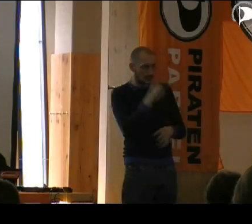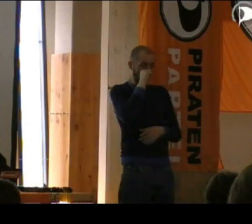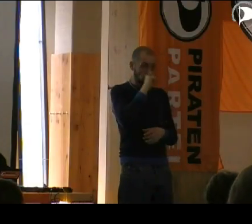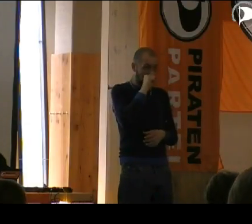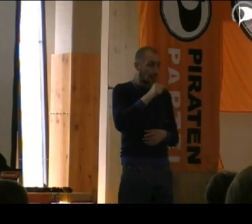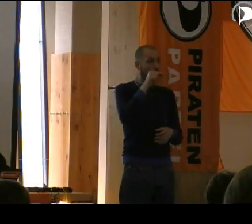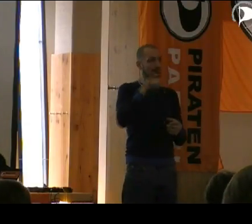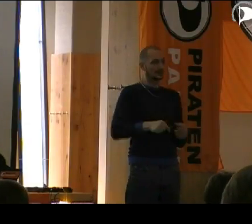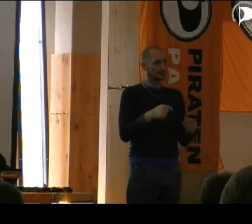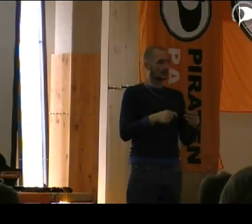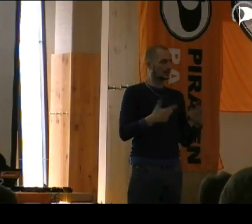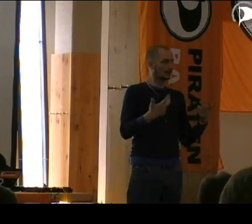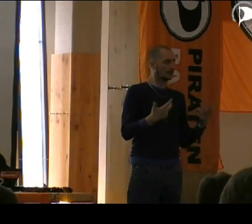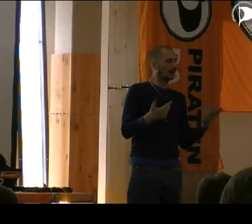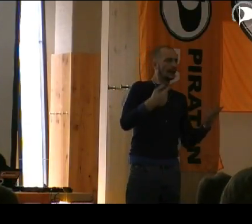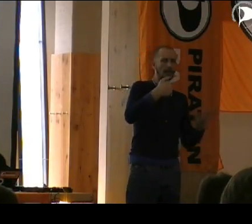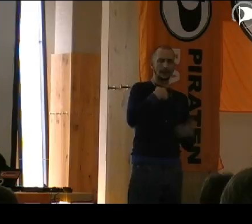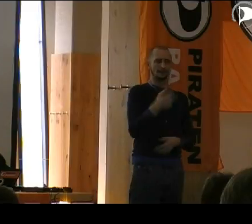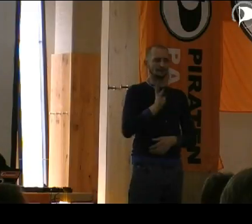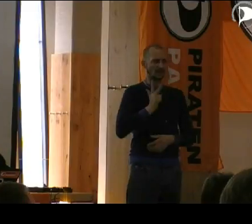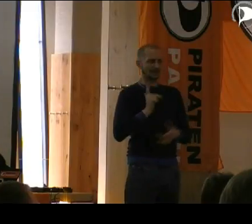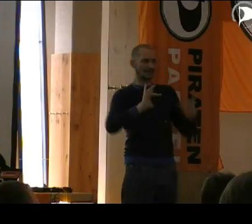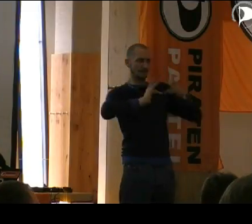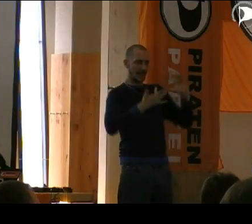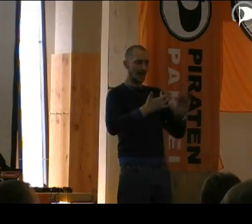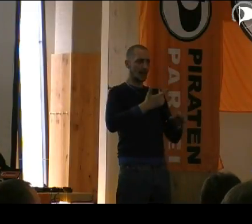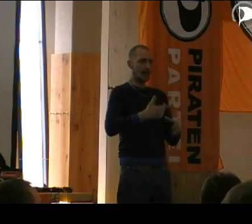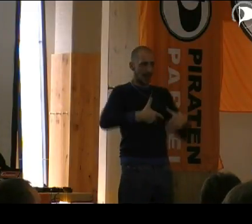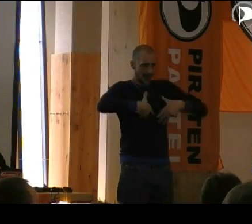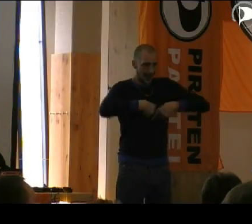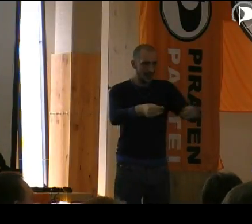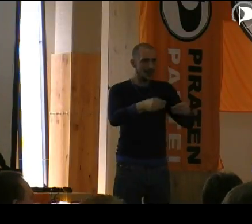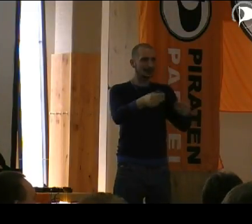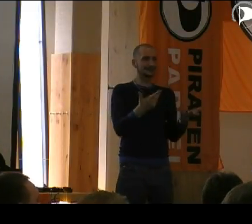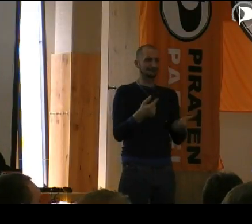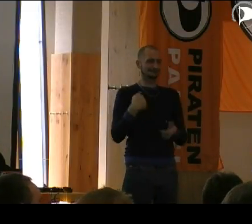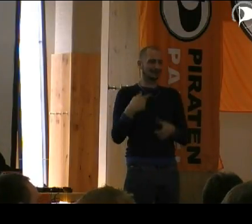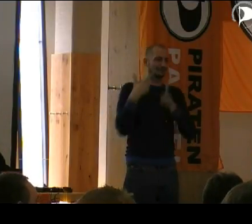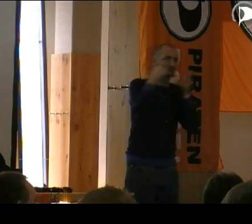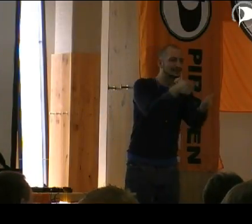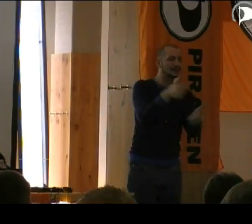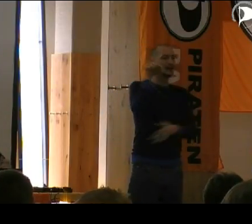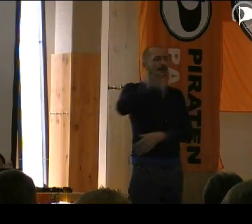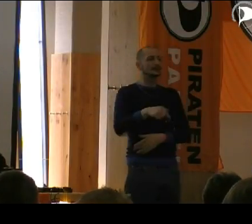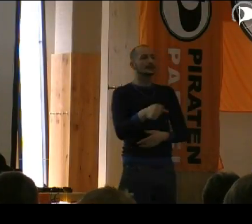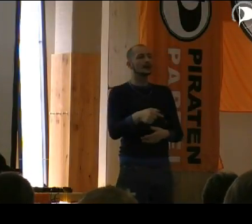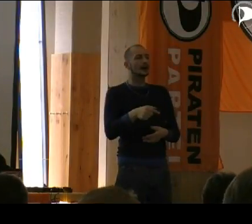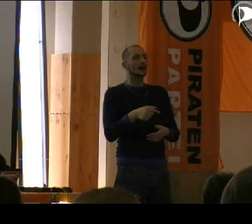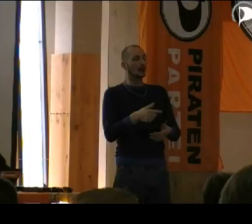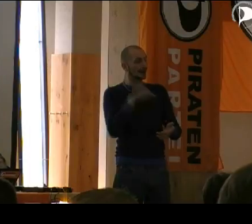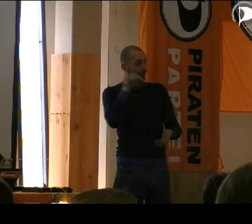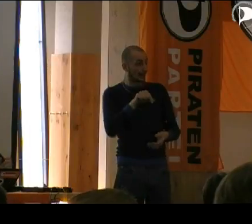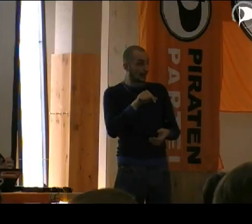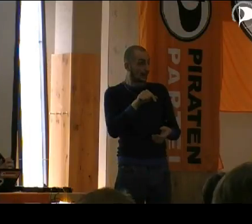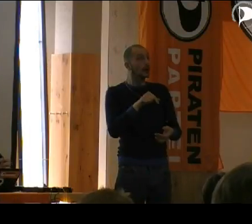mach ich mal ein witz das ist der windstärke und wollte ich mich auch dem anschließen also in der